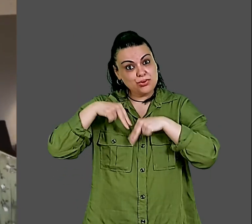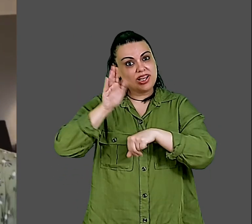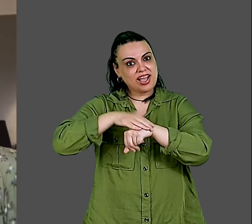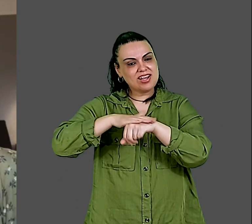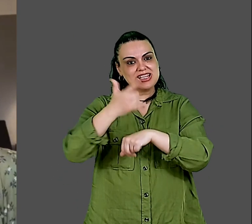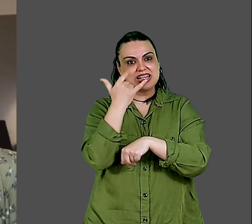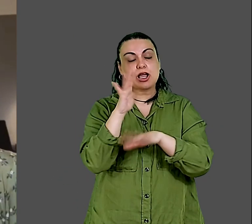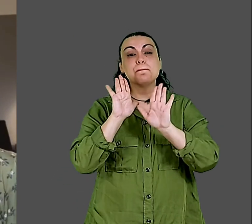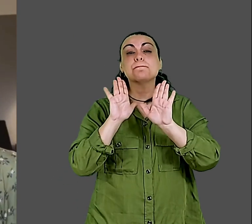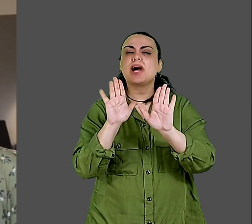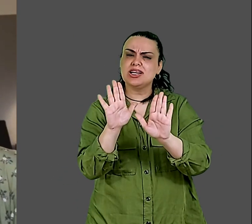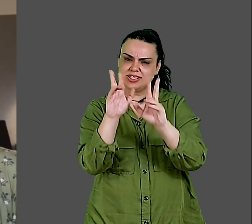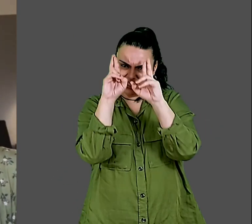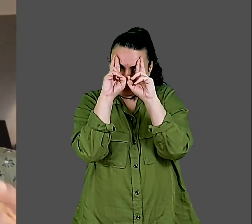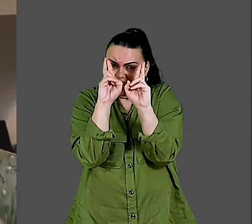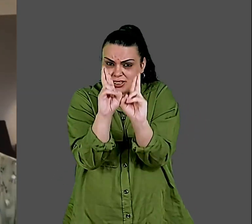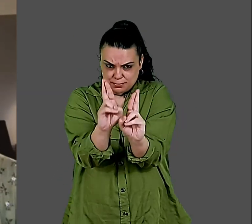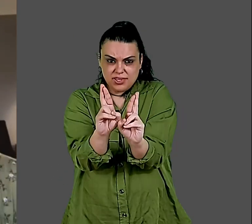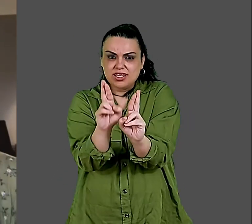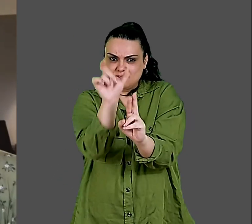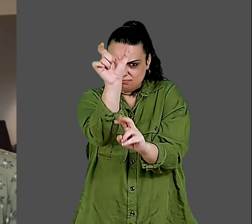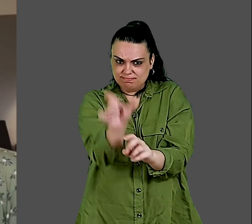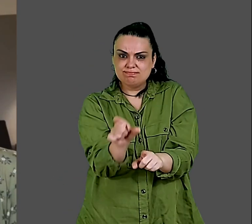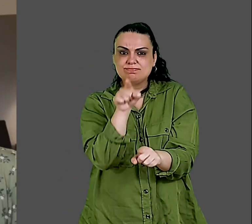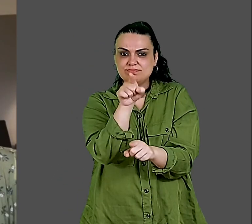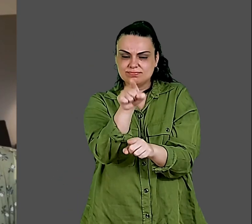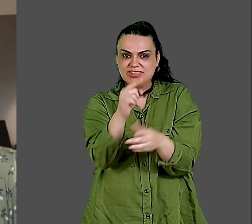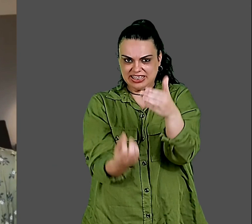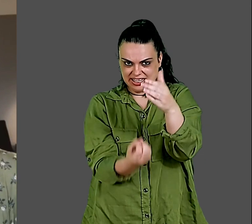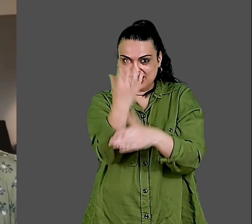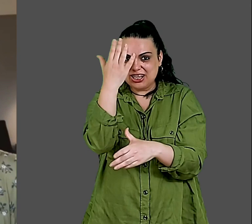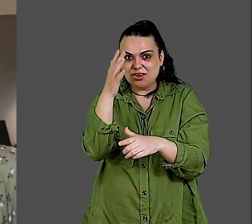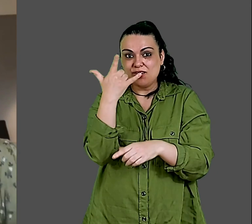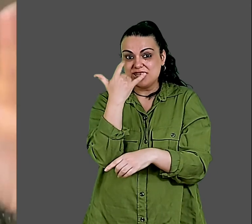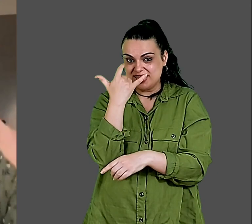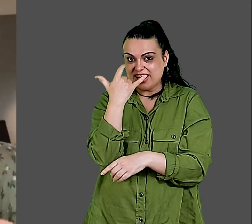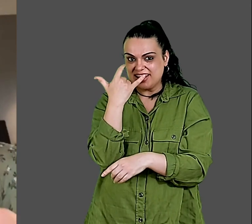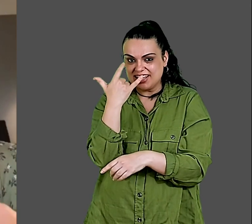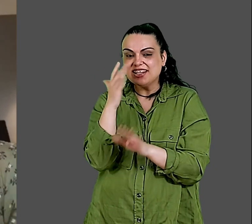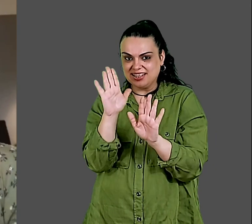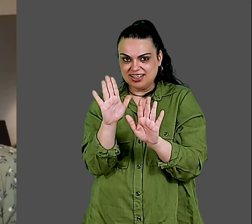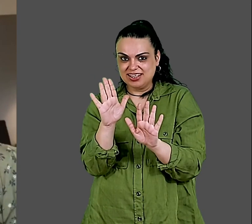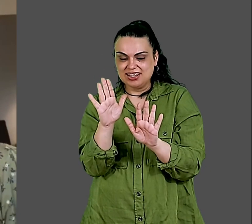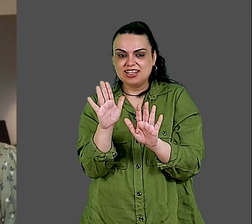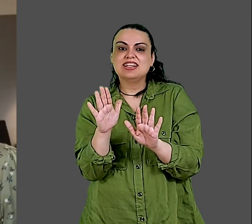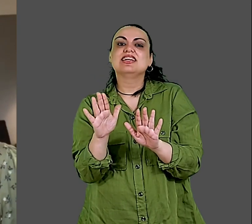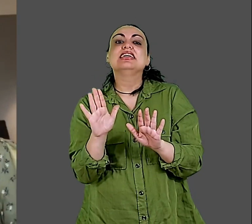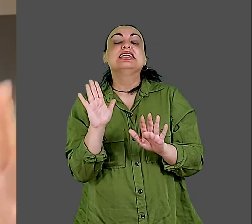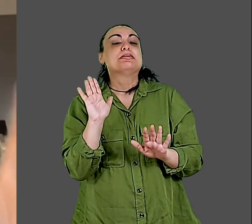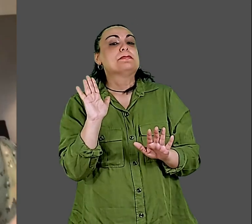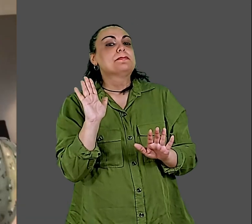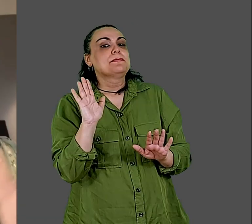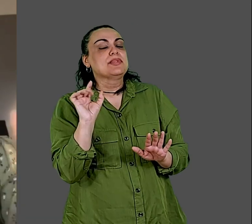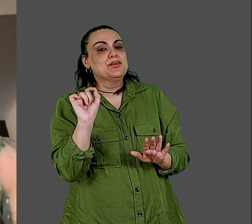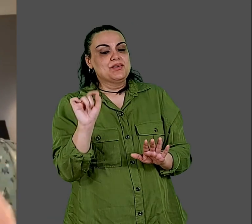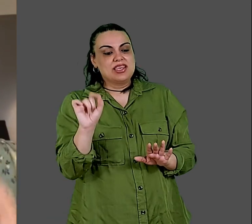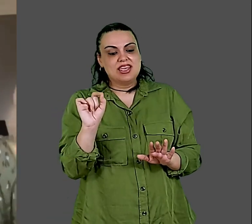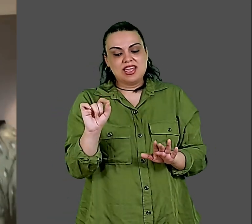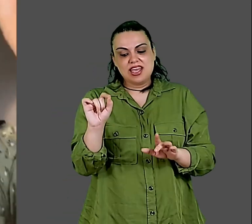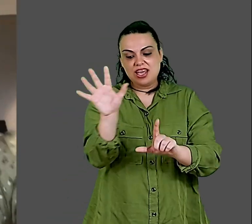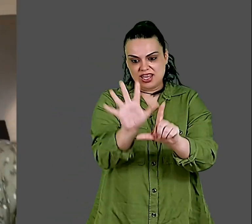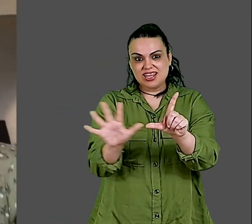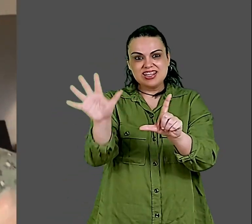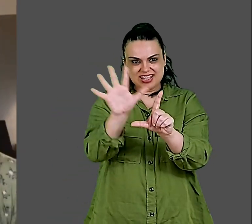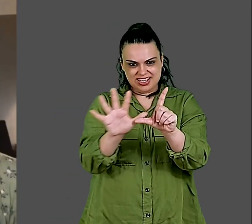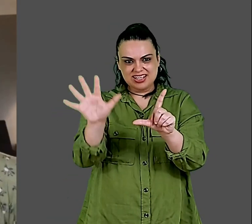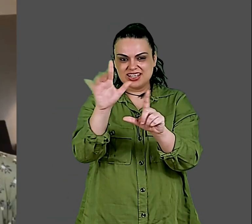estão sendo abençoadas. Mas, com todo respeito, aqui é a sala da sua casa, né?